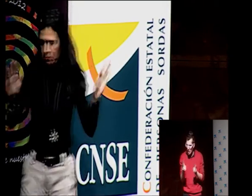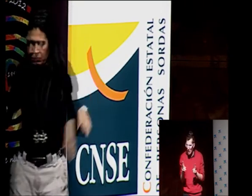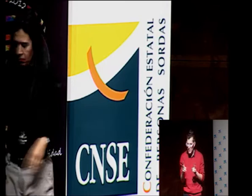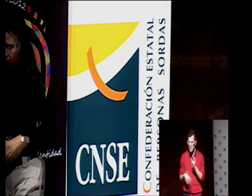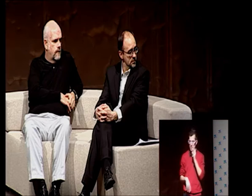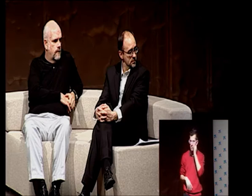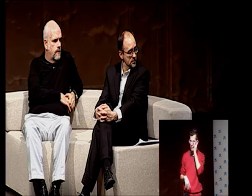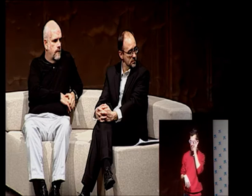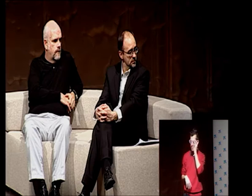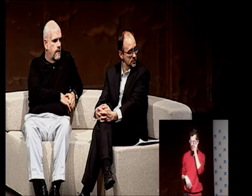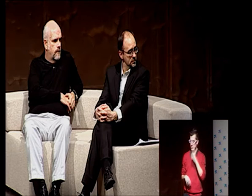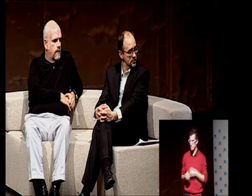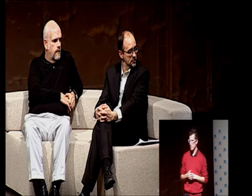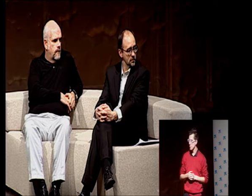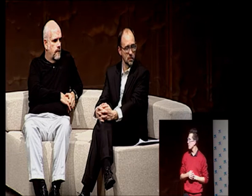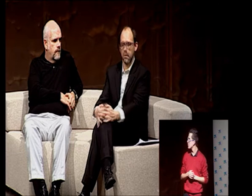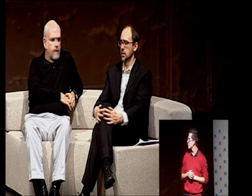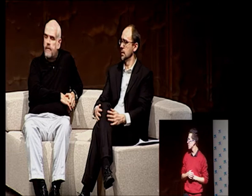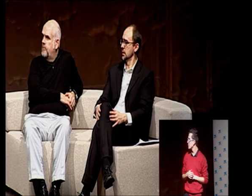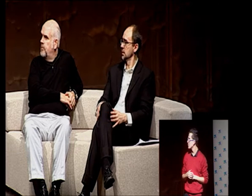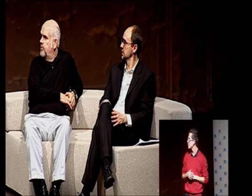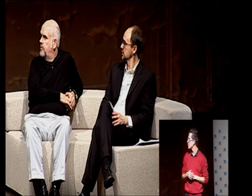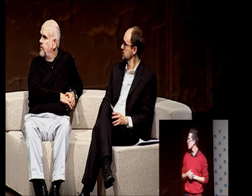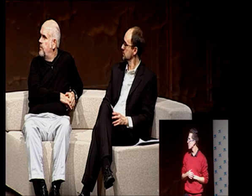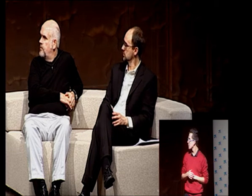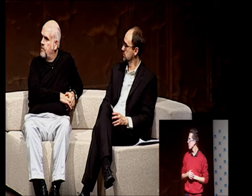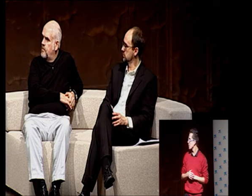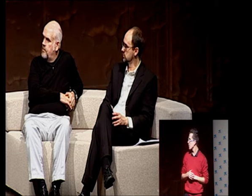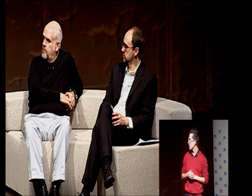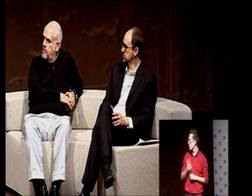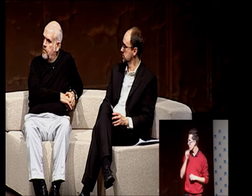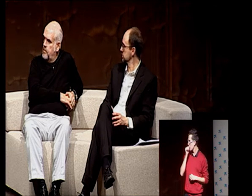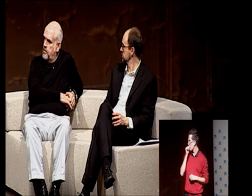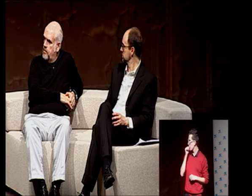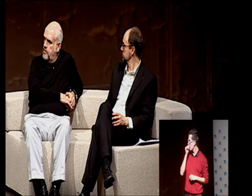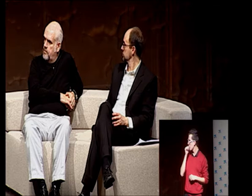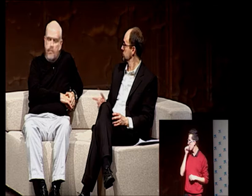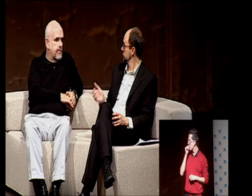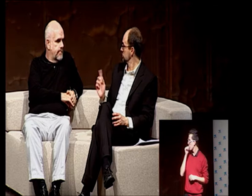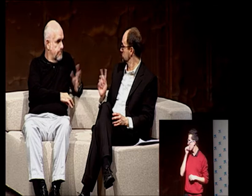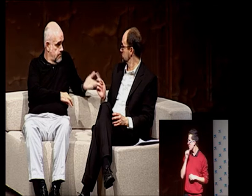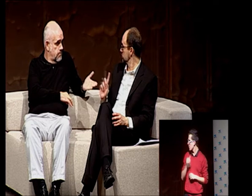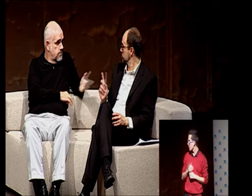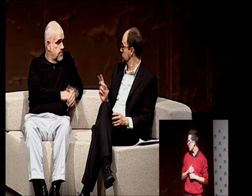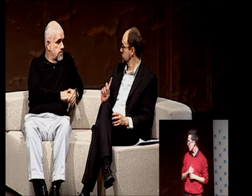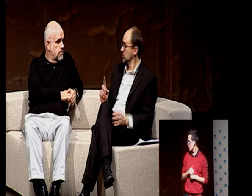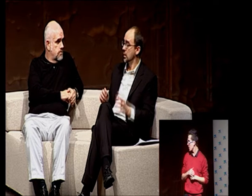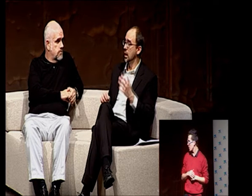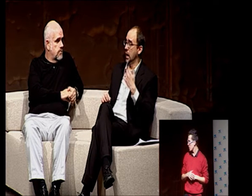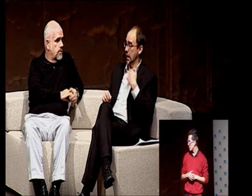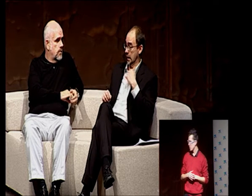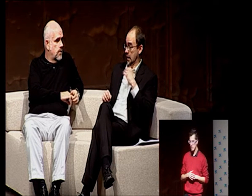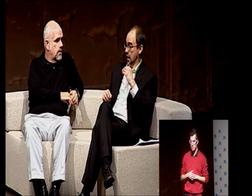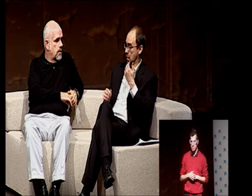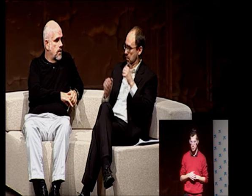con esa ese fortalecimiento de la identidad social en este caso del colectivo de personas sordas para que sirviera como recordatorio qué